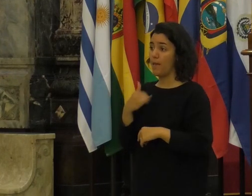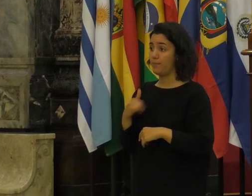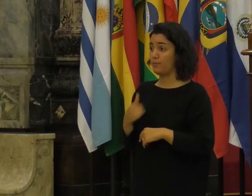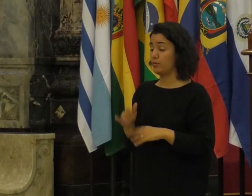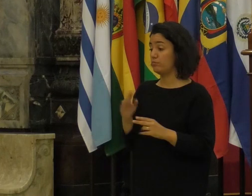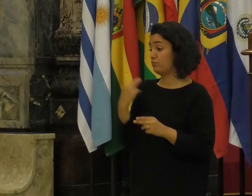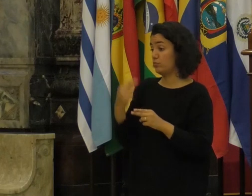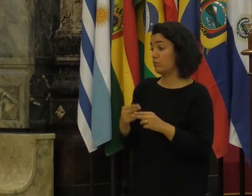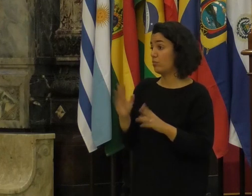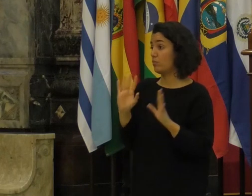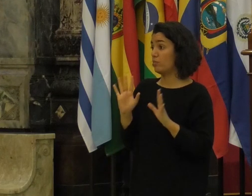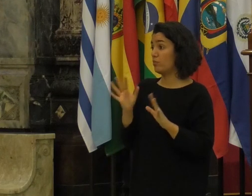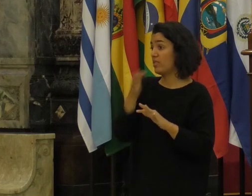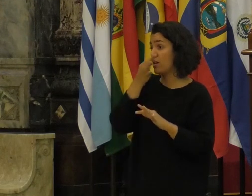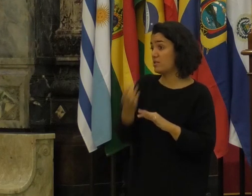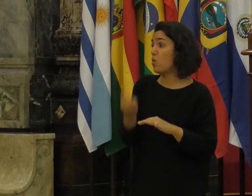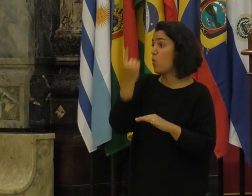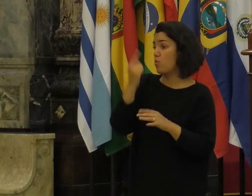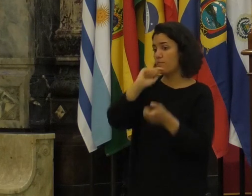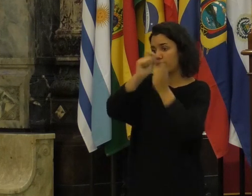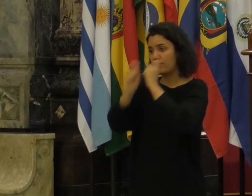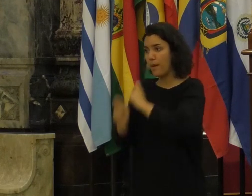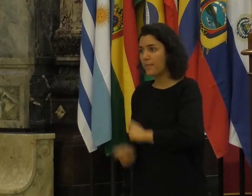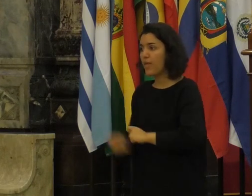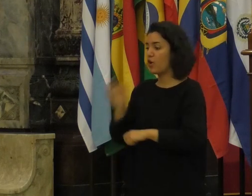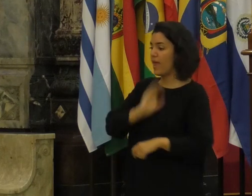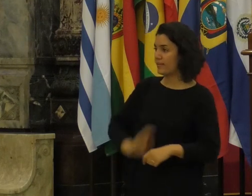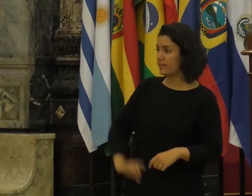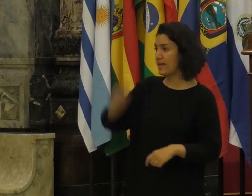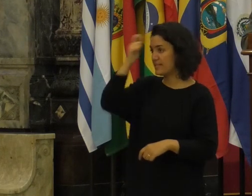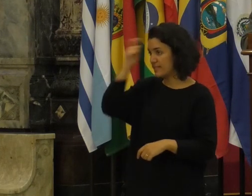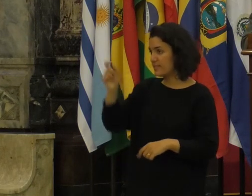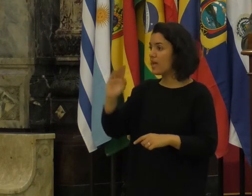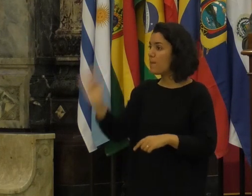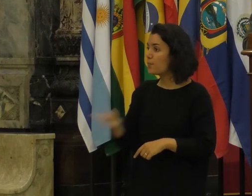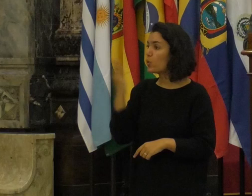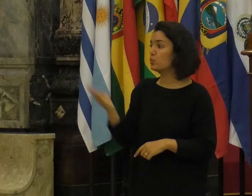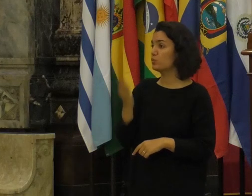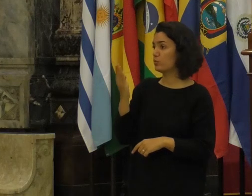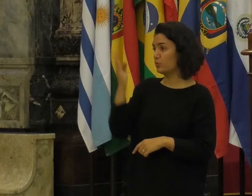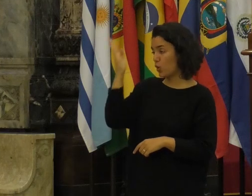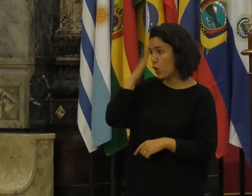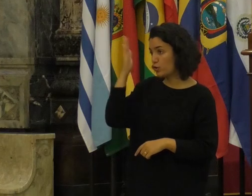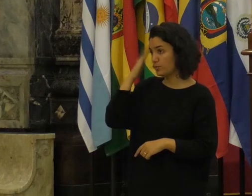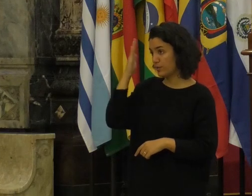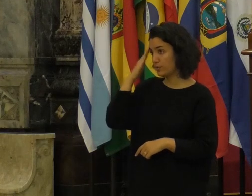mencionar uno de esos diversos y cambiantes perfiles de la ciencia y la producción del conocimiento,